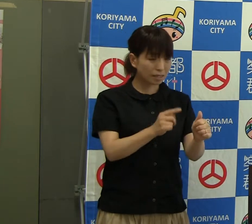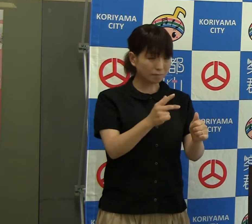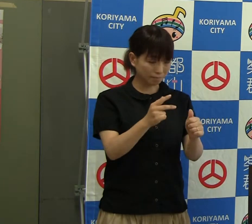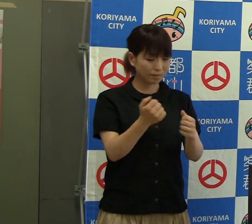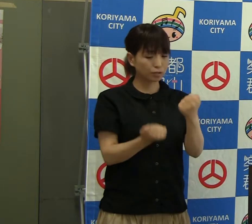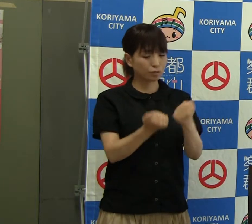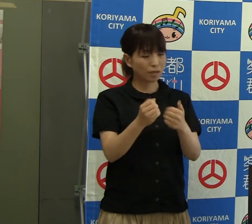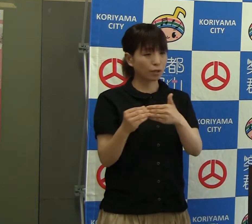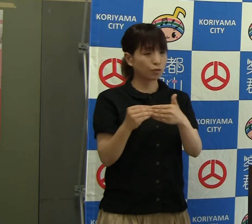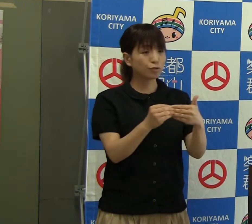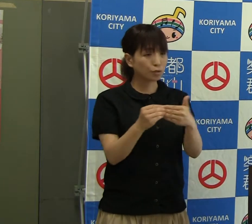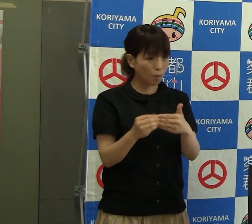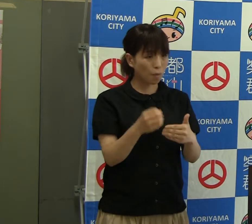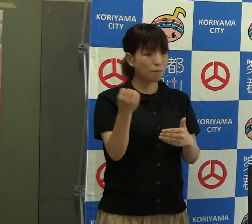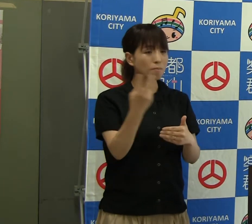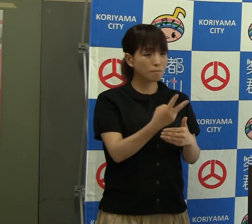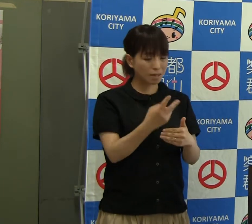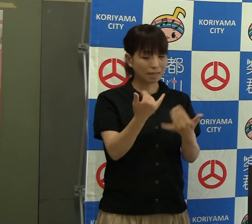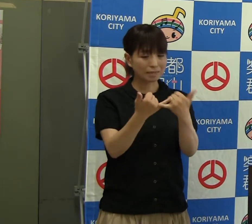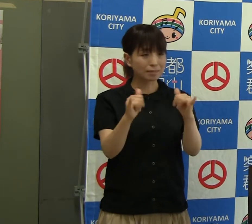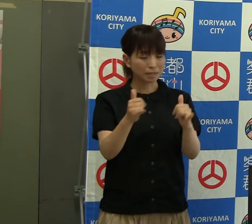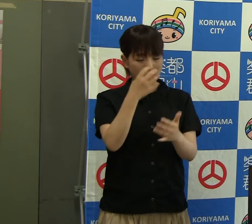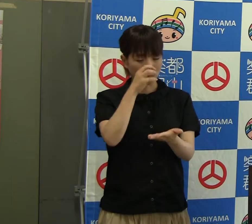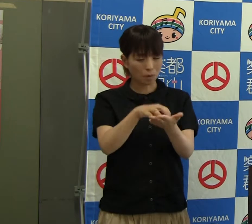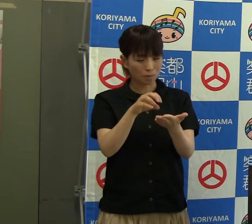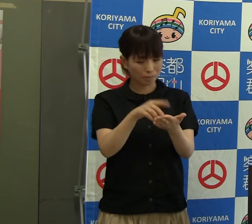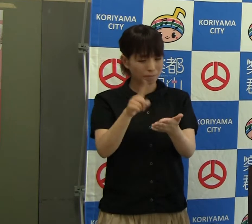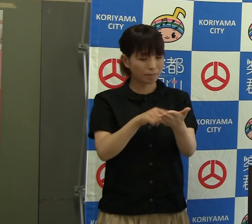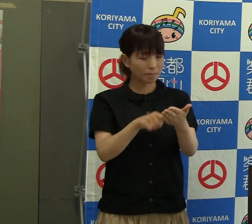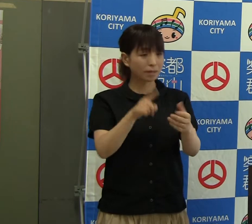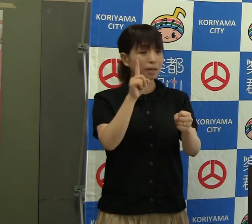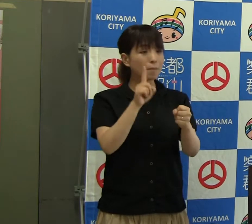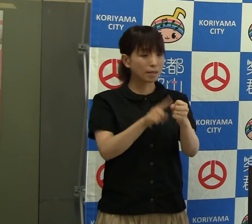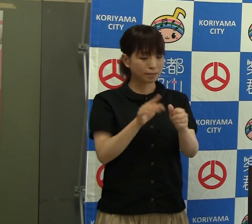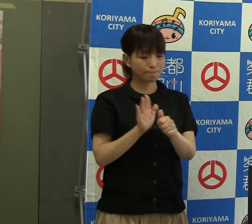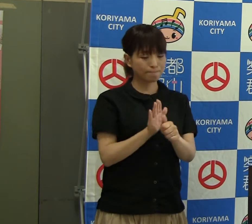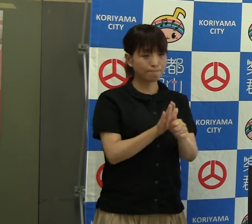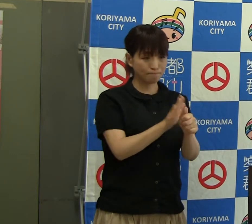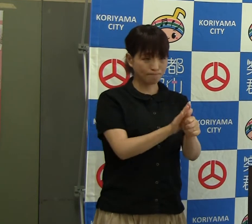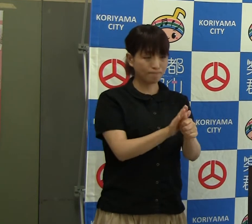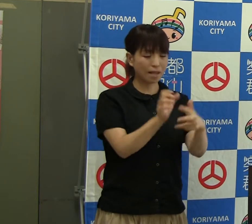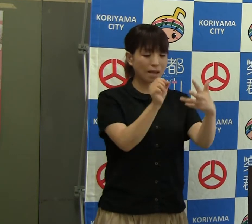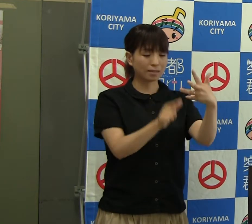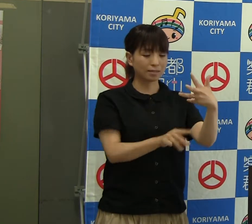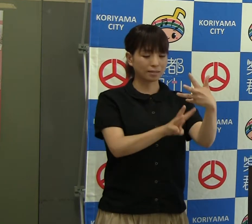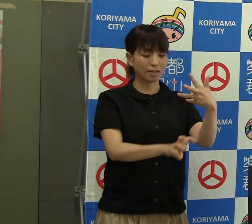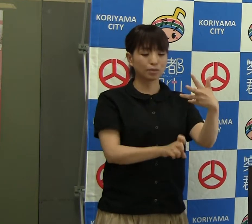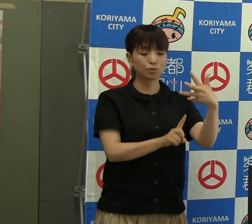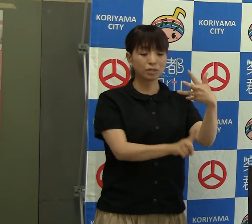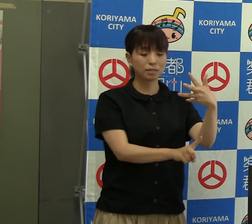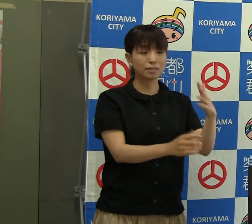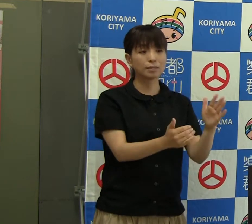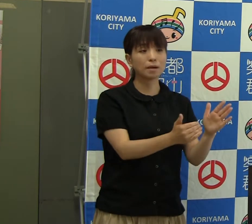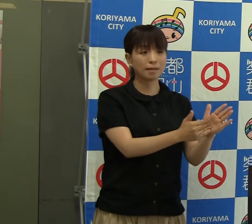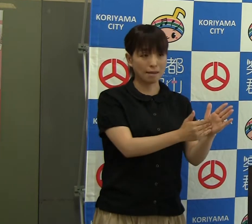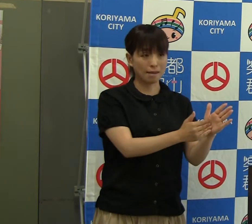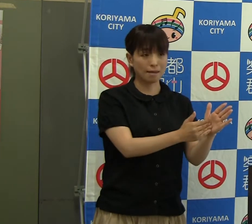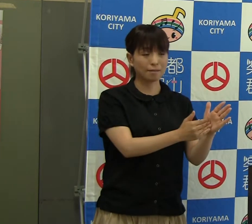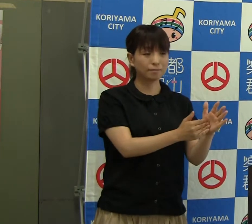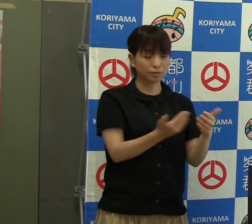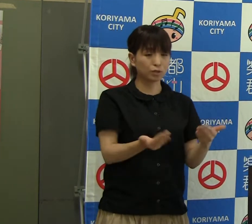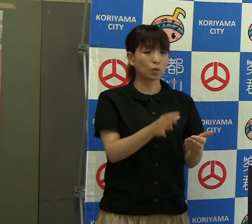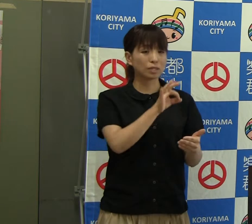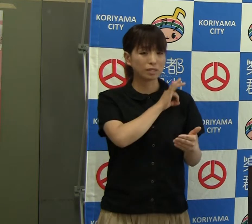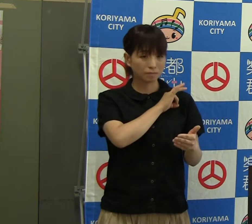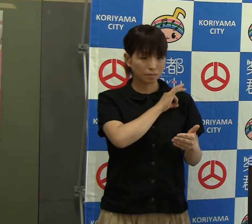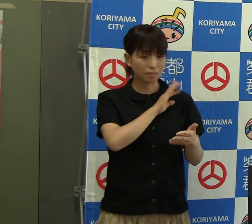の廃棄物処理等の業務を実施しておりまして、引き続き8月31日までの職員